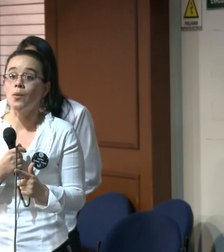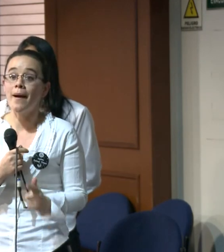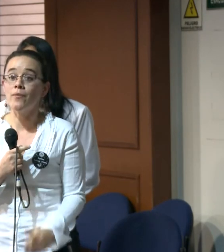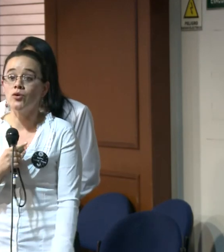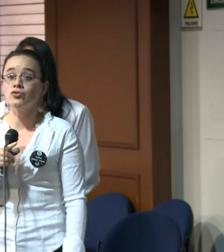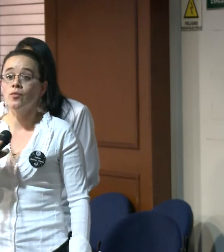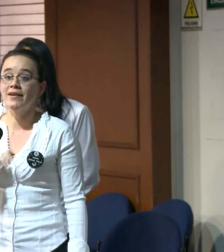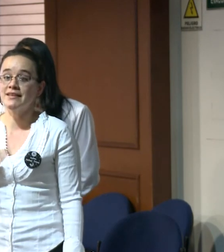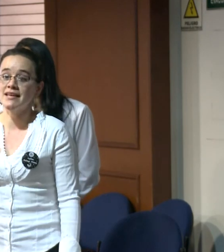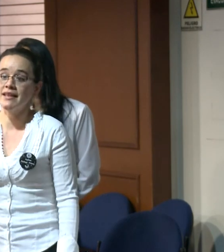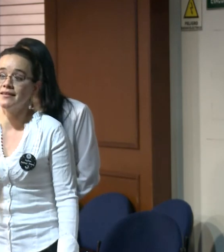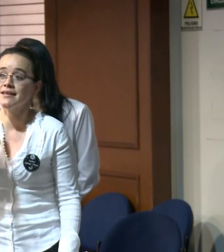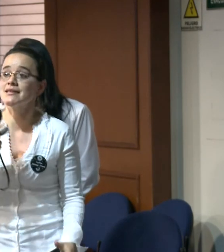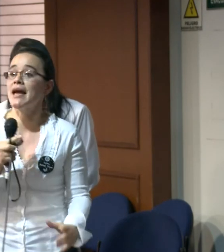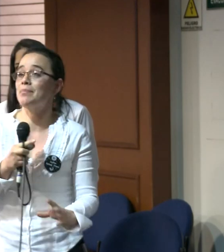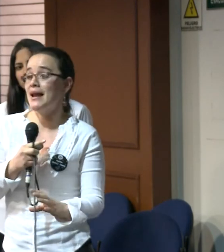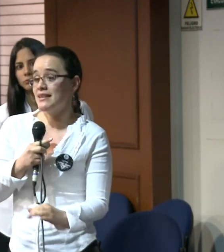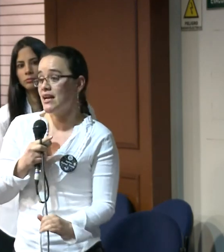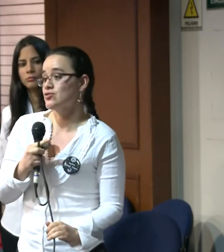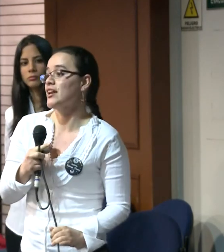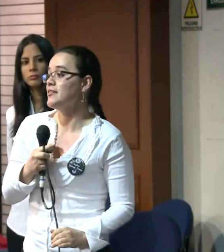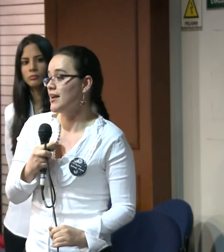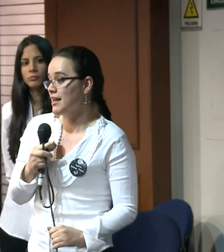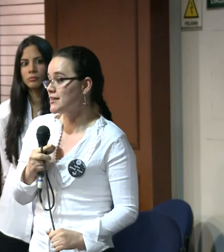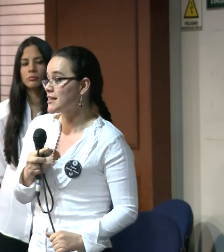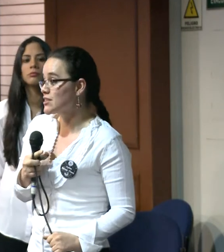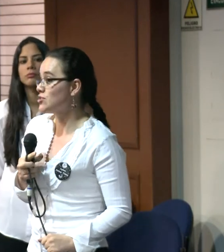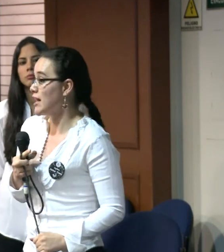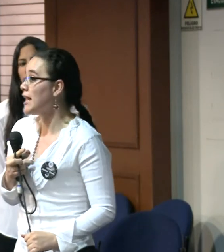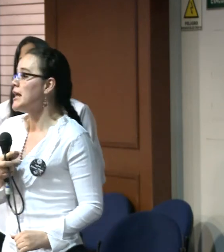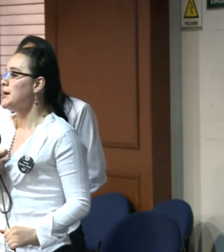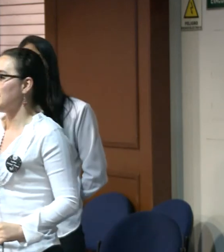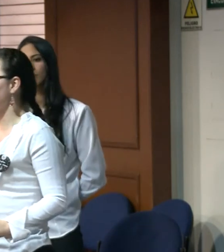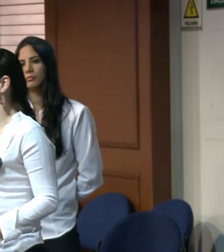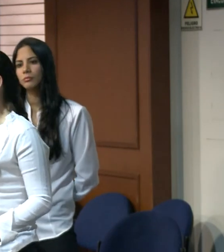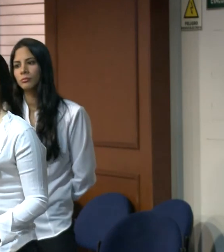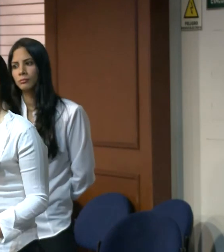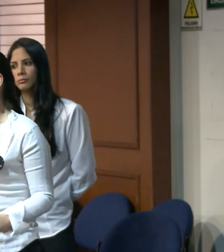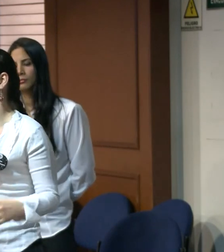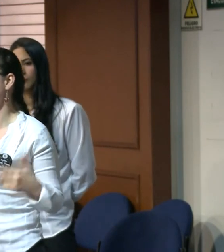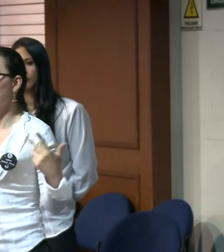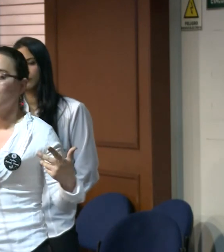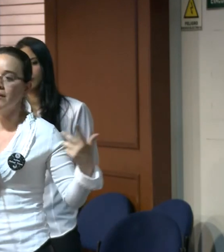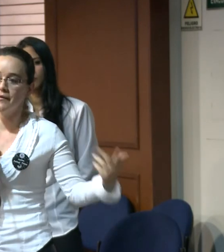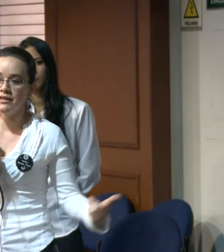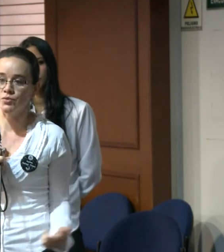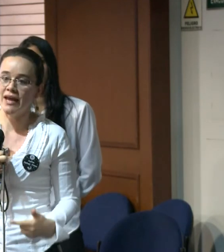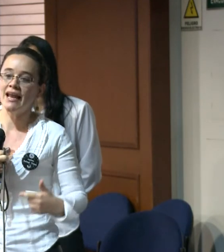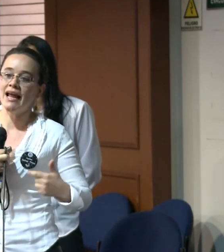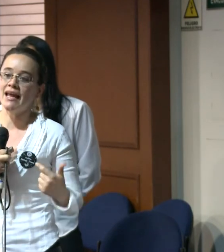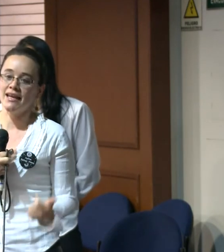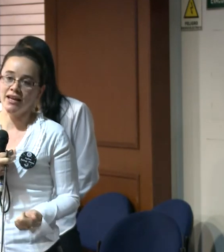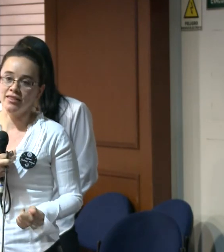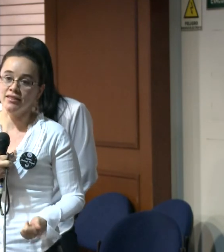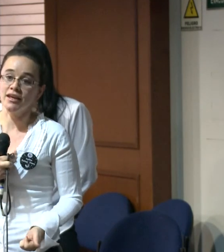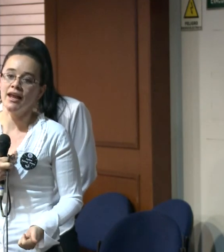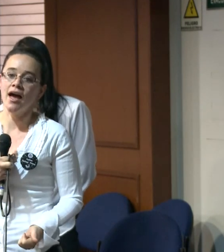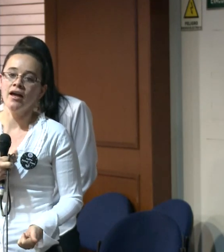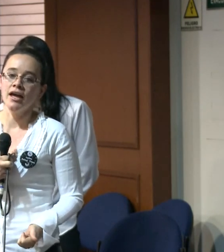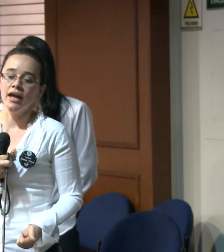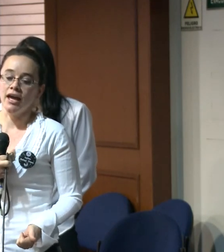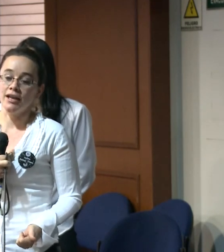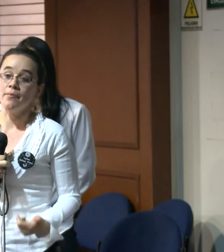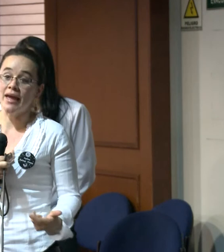También tomamos como antecedentes planetarios a nivel internacional, planetarios, por ejemplo, como el de Venezuela, el de